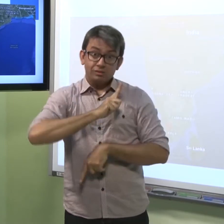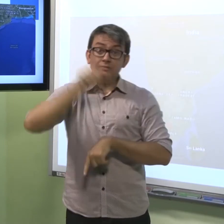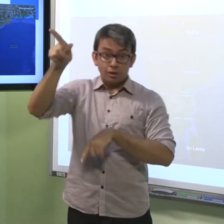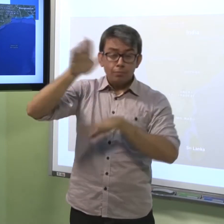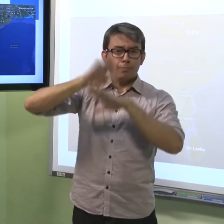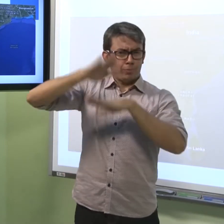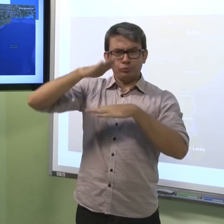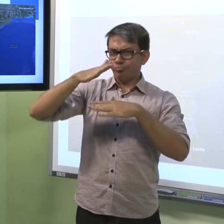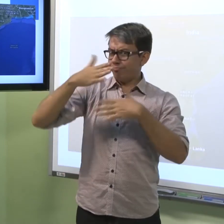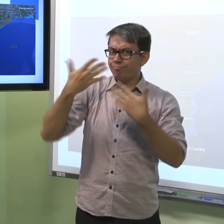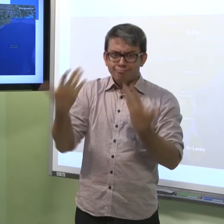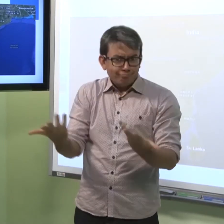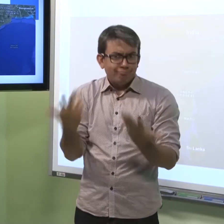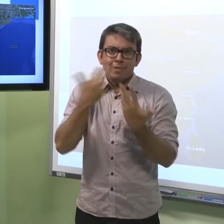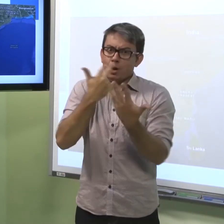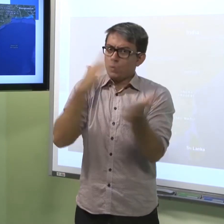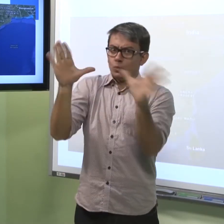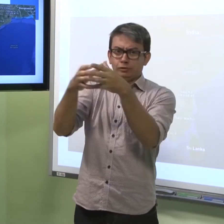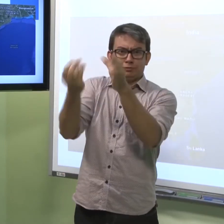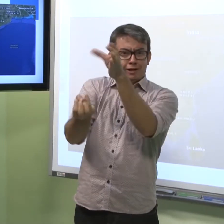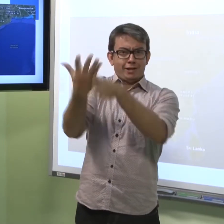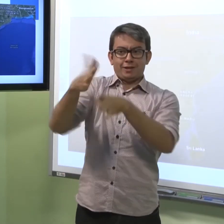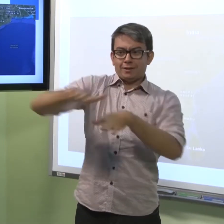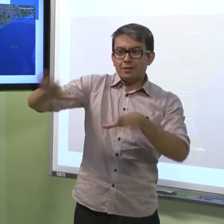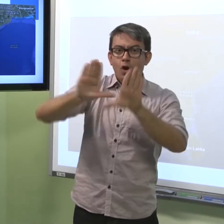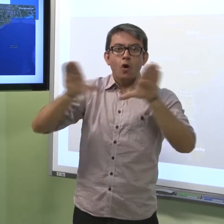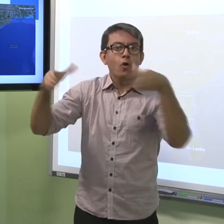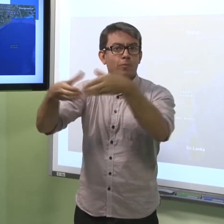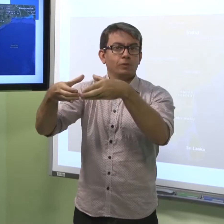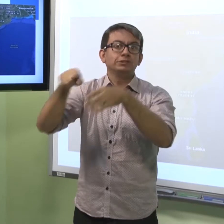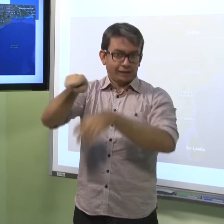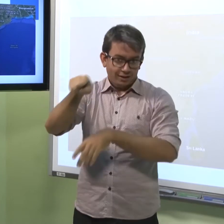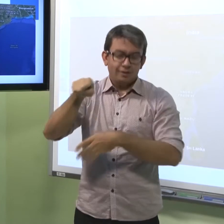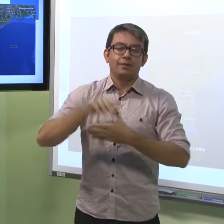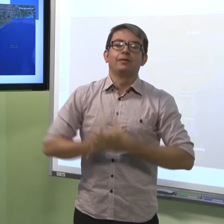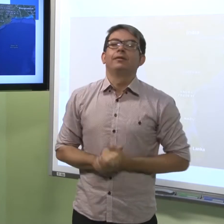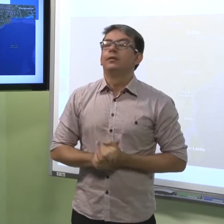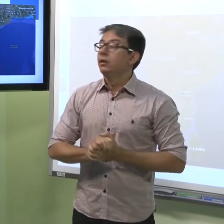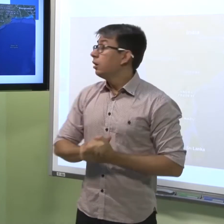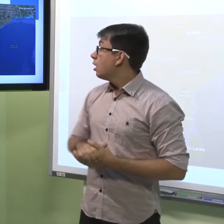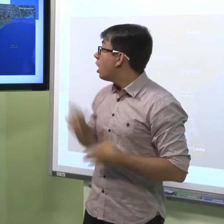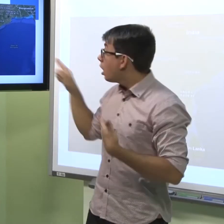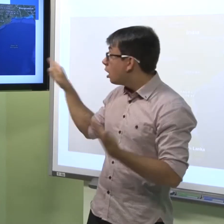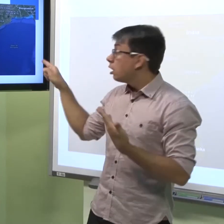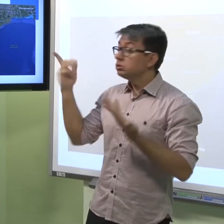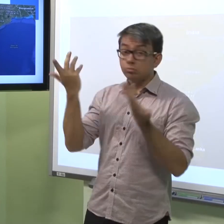possuem classificadores verbais. É uma língua lá da comunidade deles.